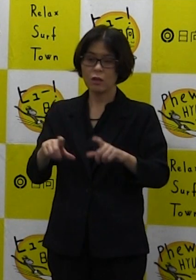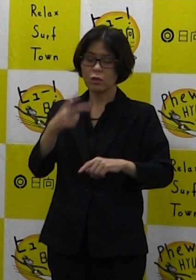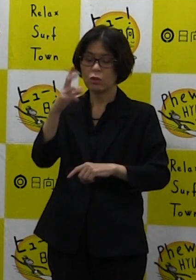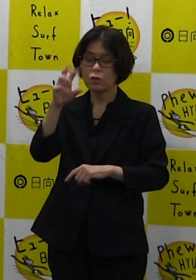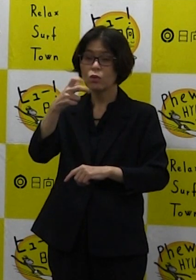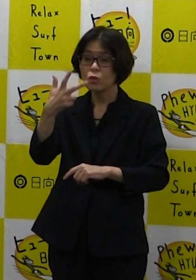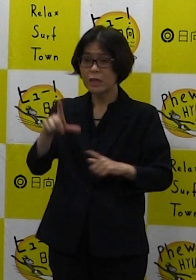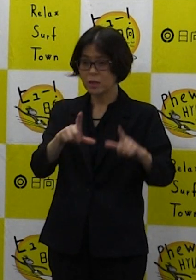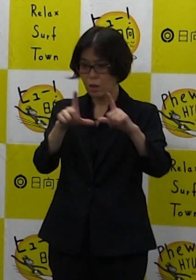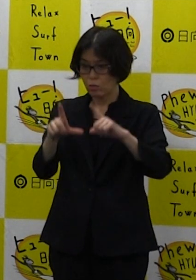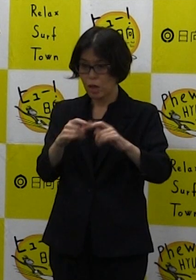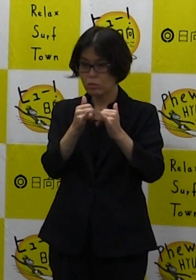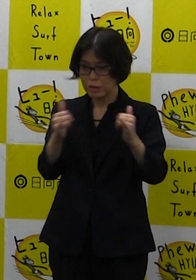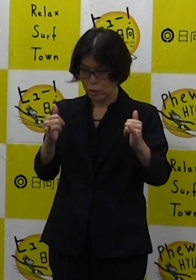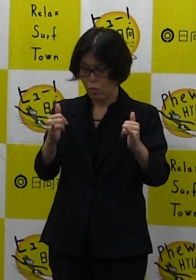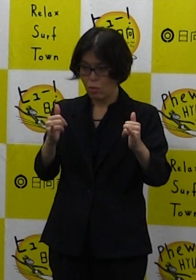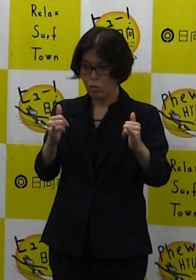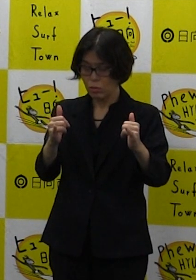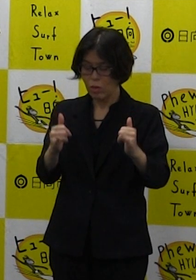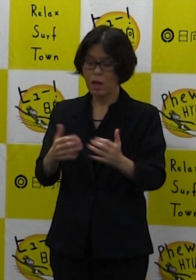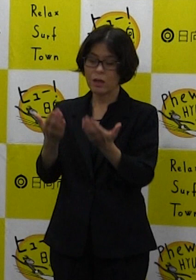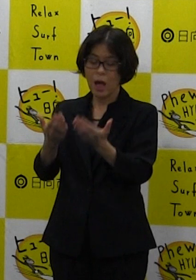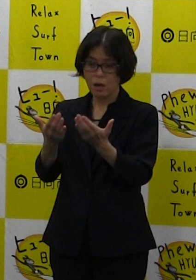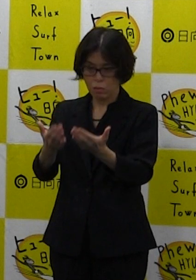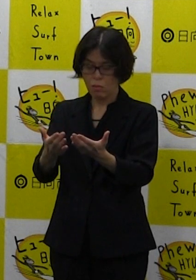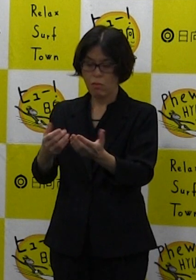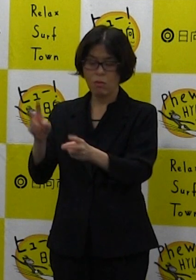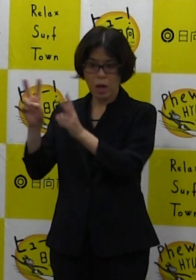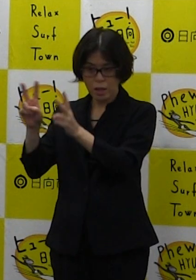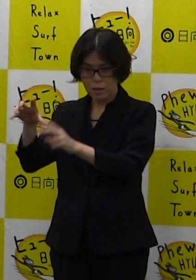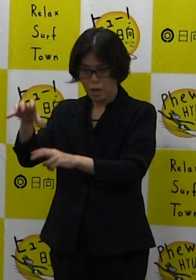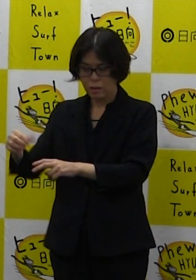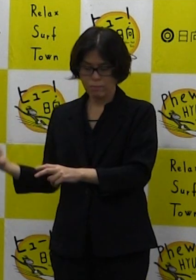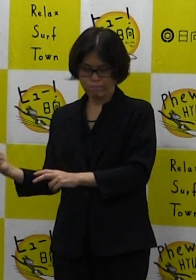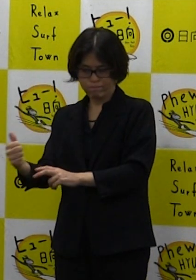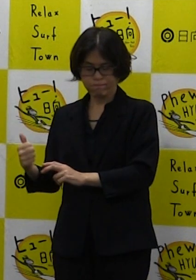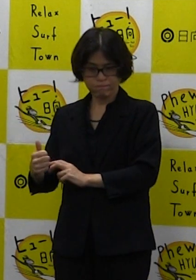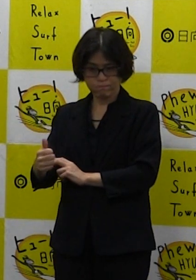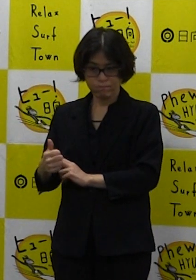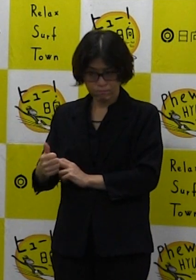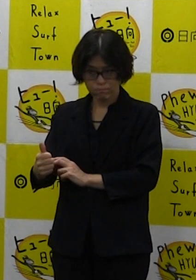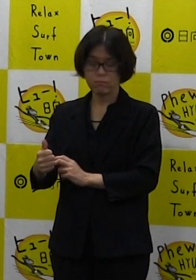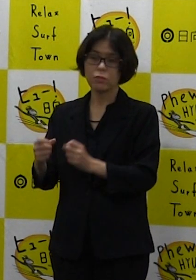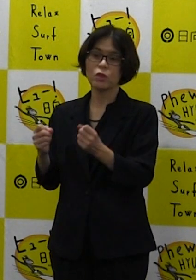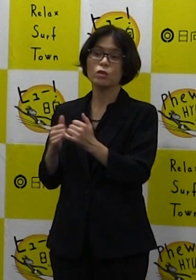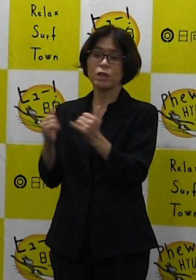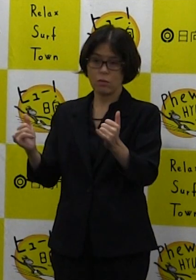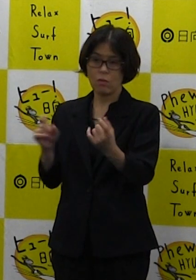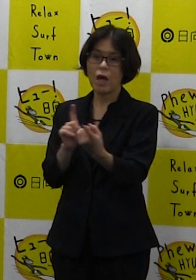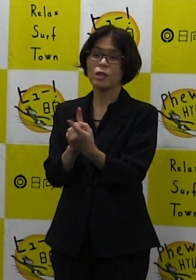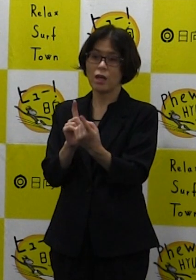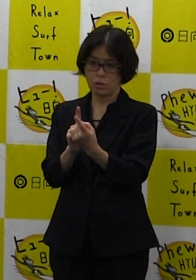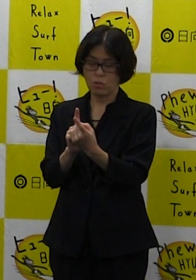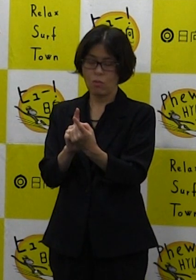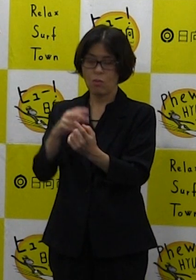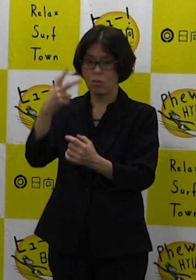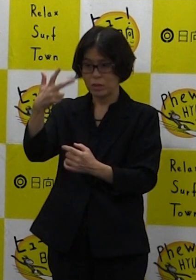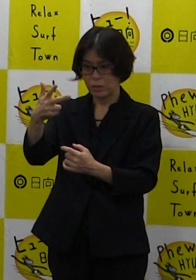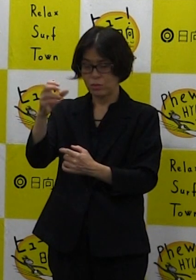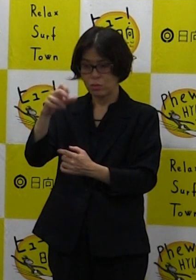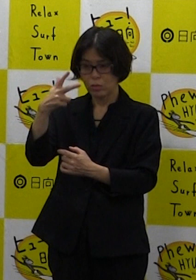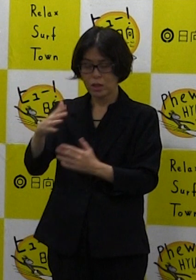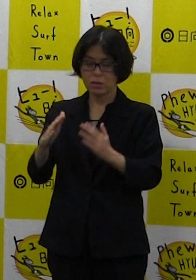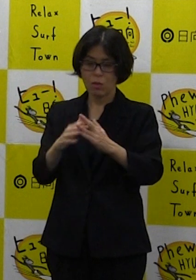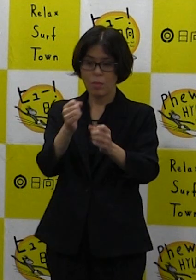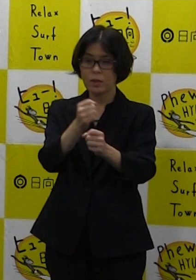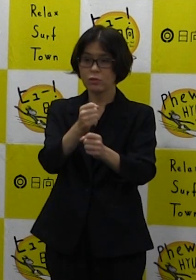のほか本市に通学または勤務されている方です今後の本市のまちづくりに向け市民の皆さん